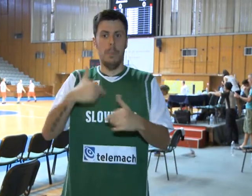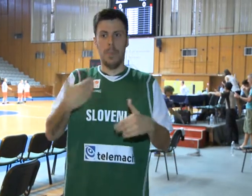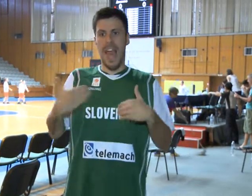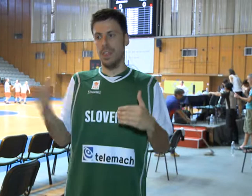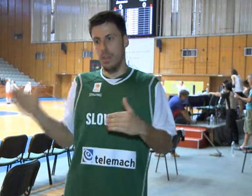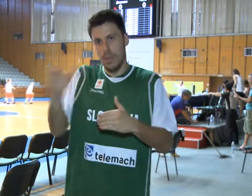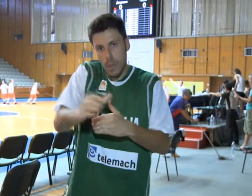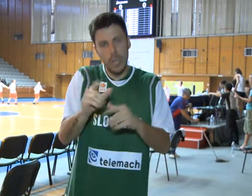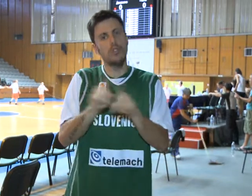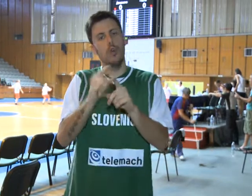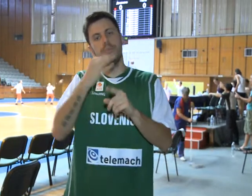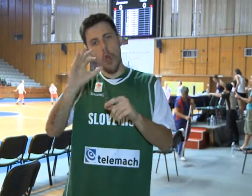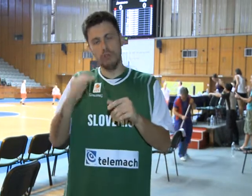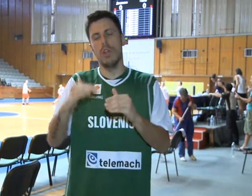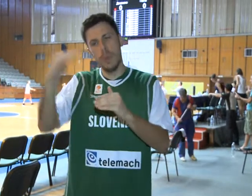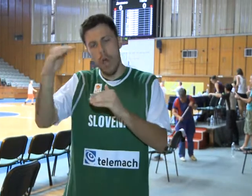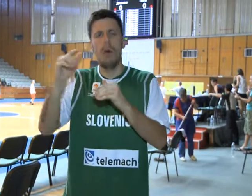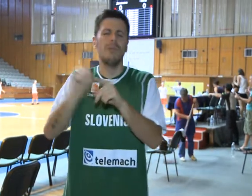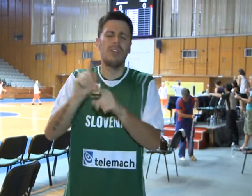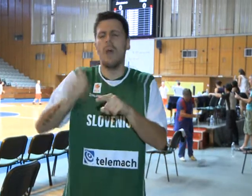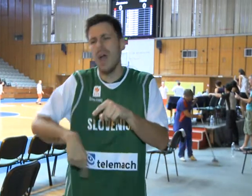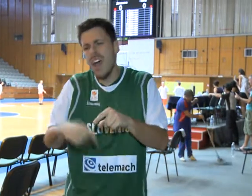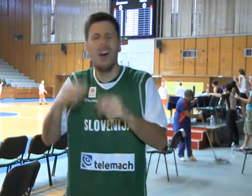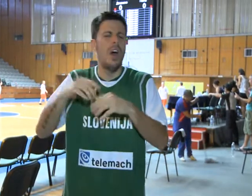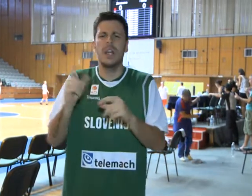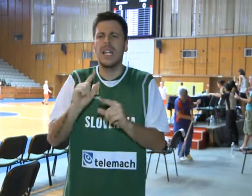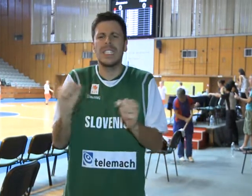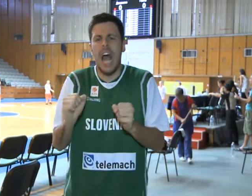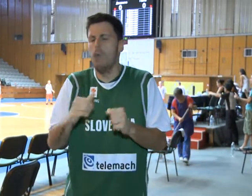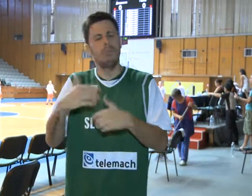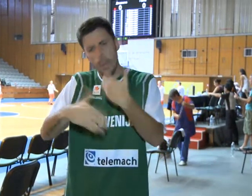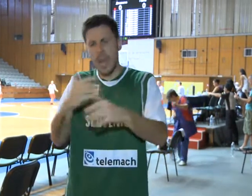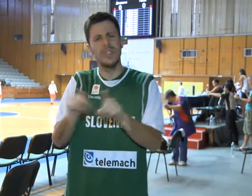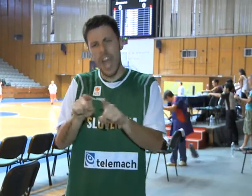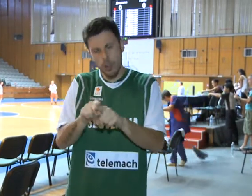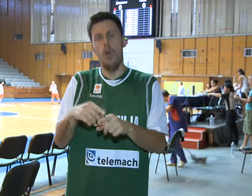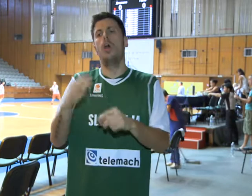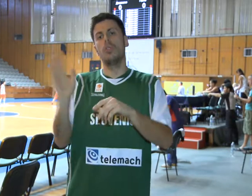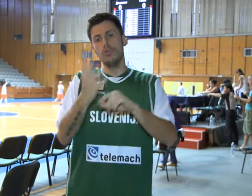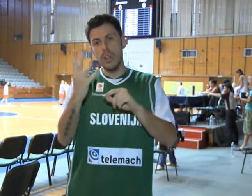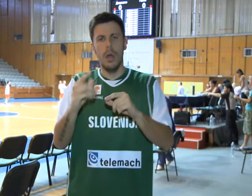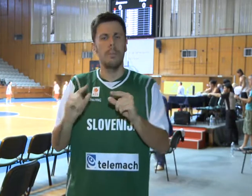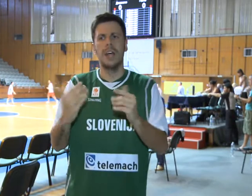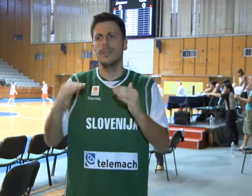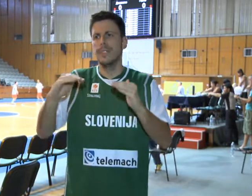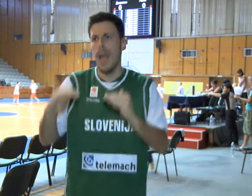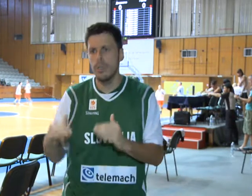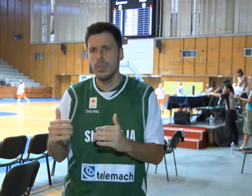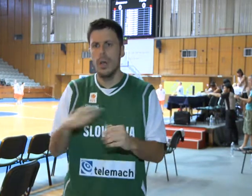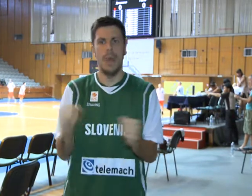in potem smo tudi mi mlajši nastopili. Bilo je nekaj napak, vendar smo ta strah premagali in